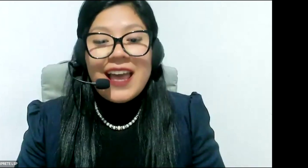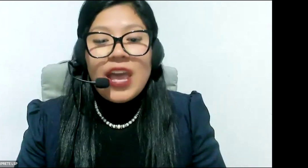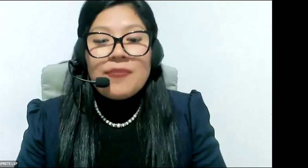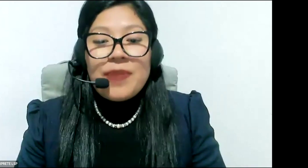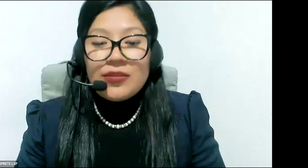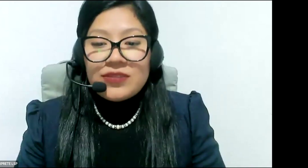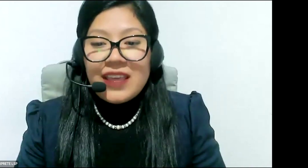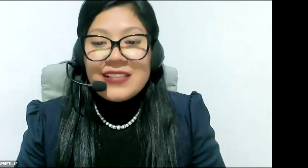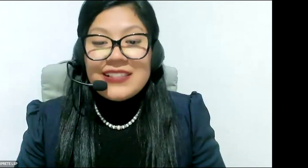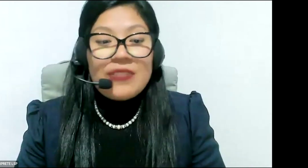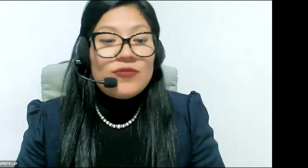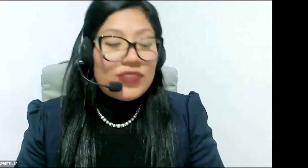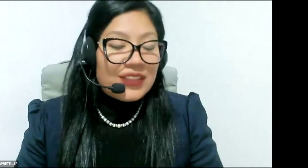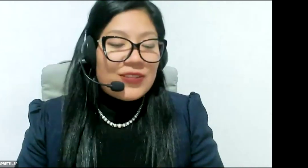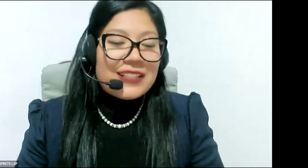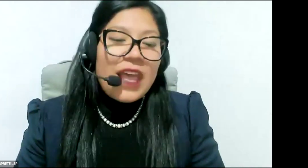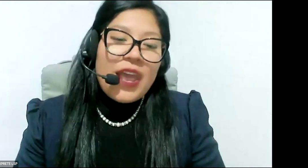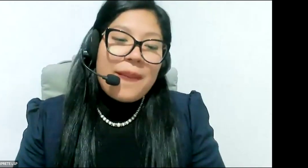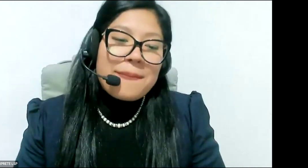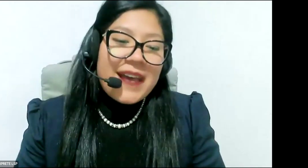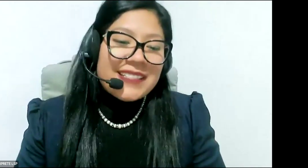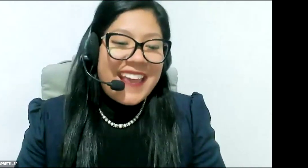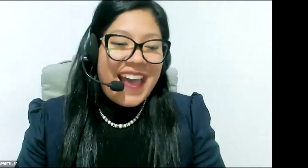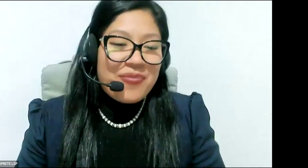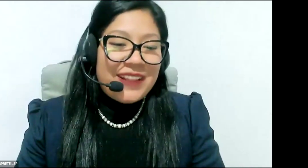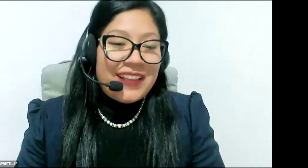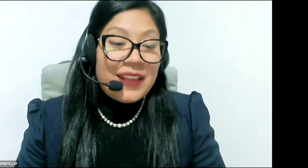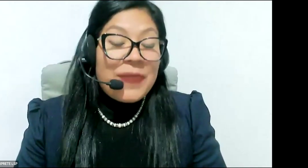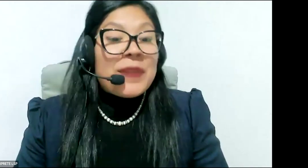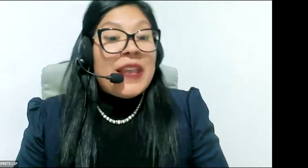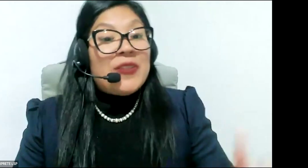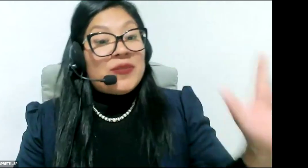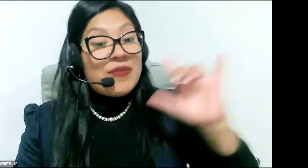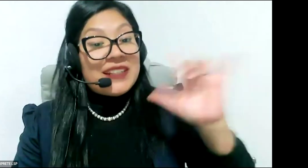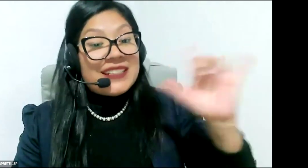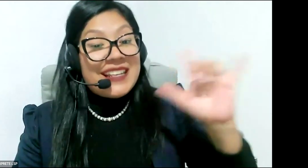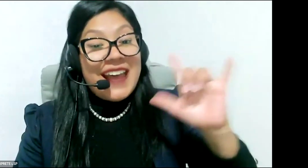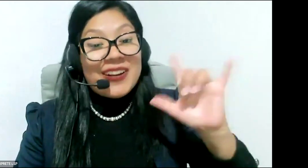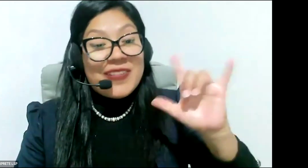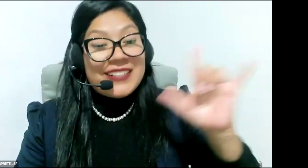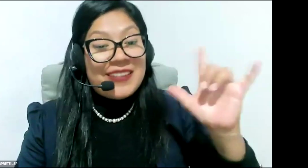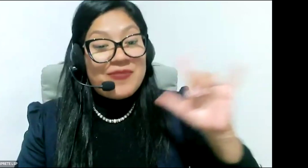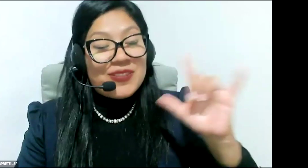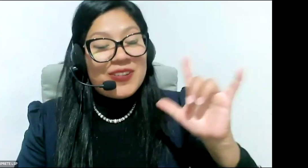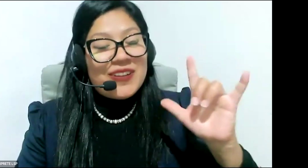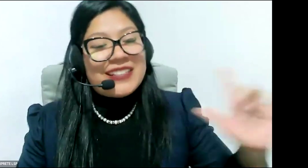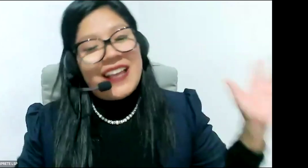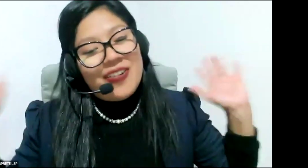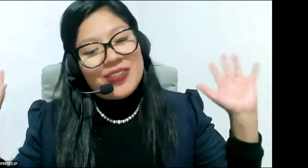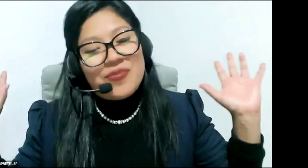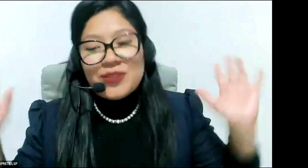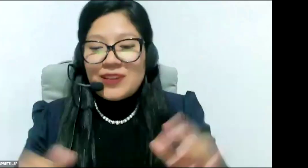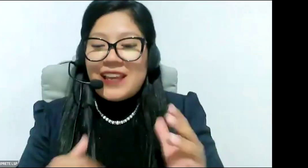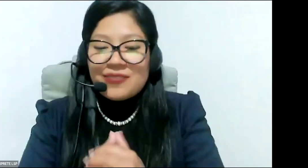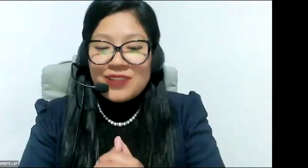experiencia para ustedes y hay muchas cosas más que aprender los vamos a extrañar cuídense mucho y